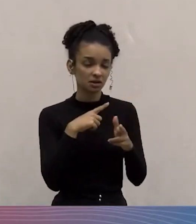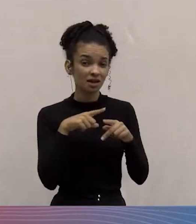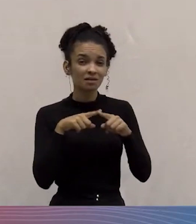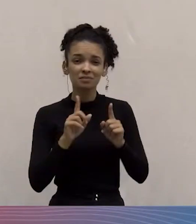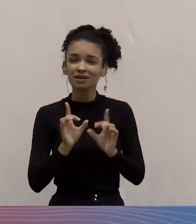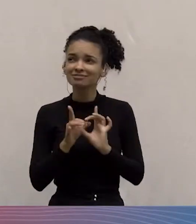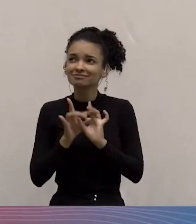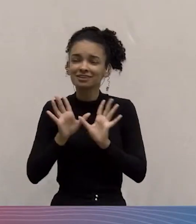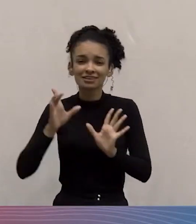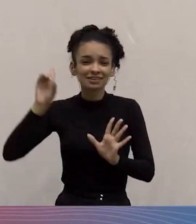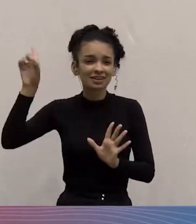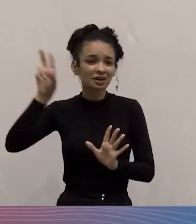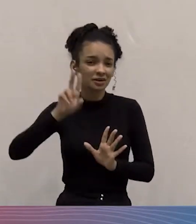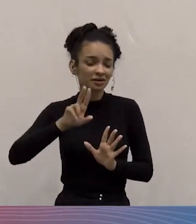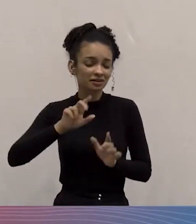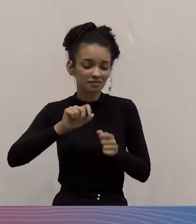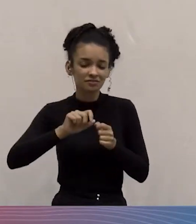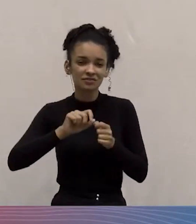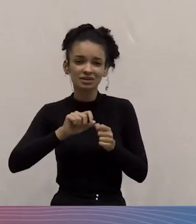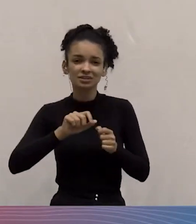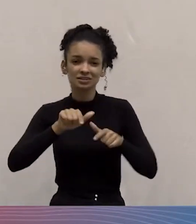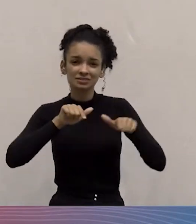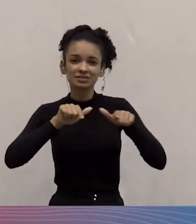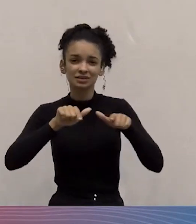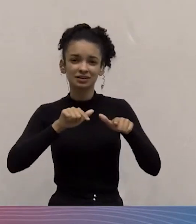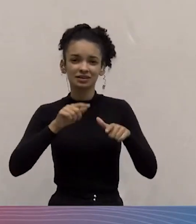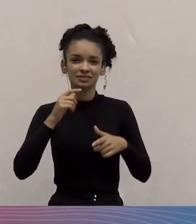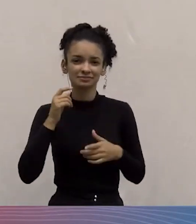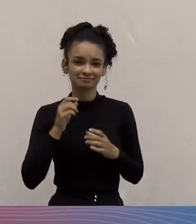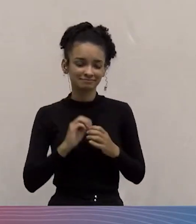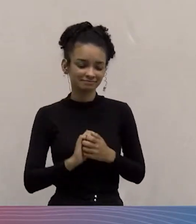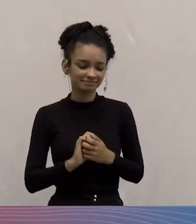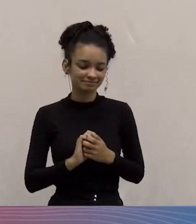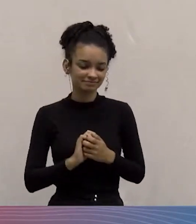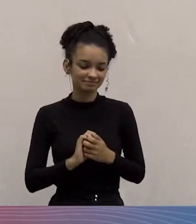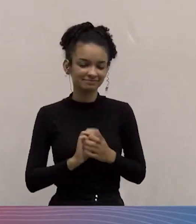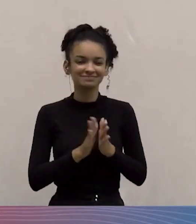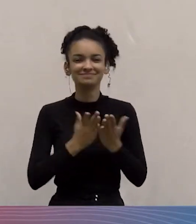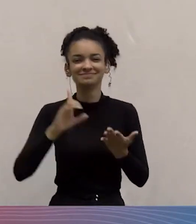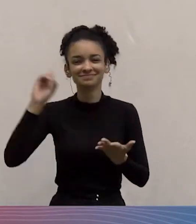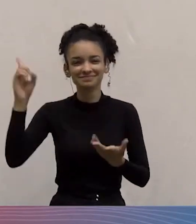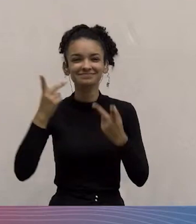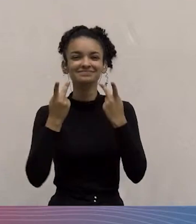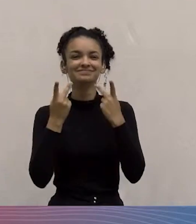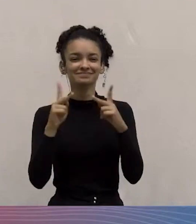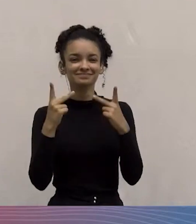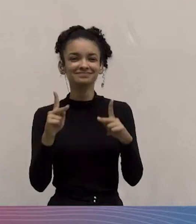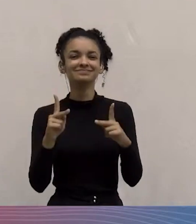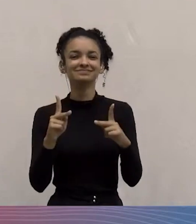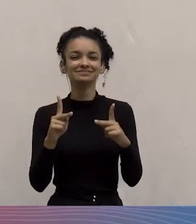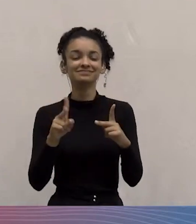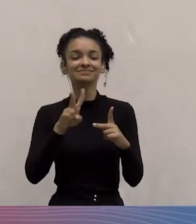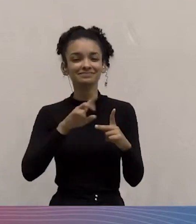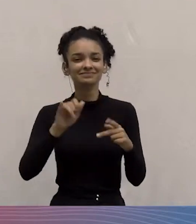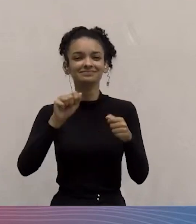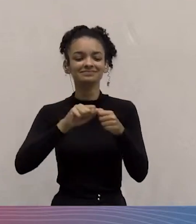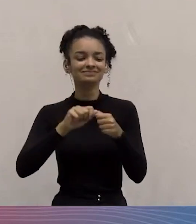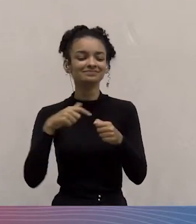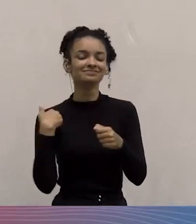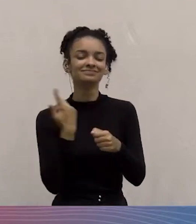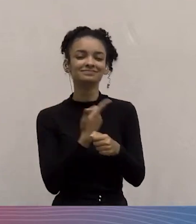mas deixe Deus trabalhar, Deus operar, não é isso? A palavra profética, né, vai nos unindo, vai